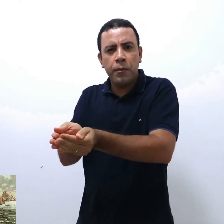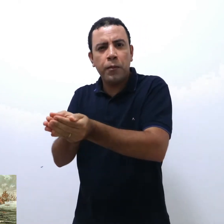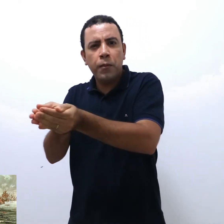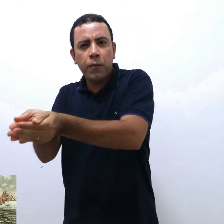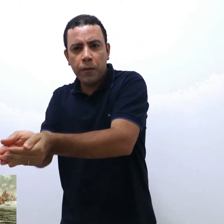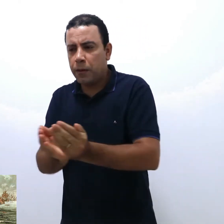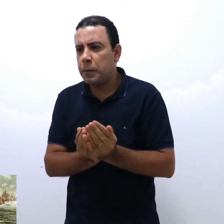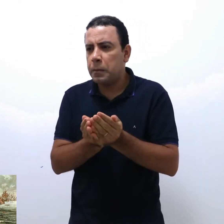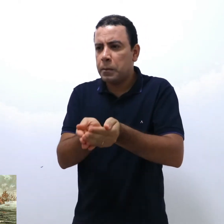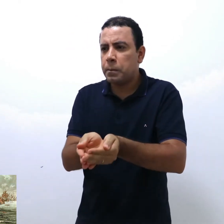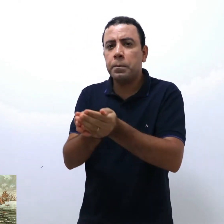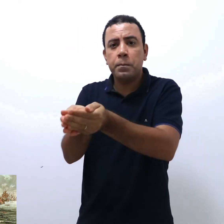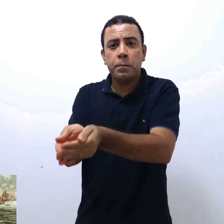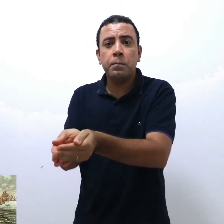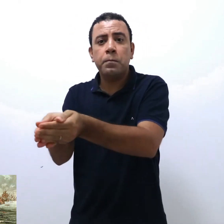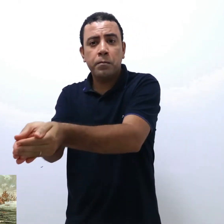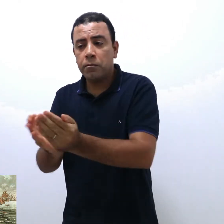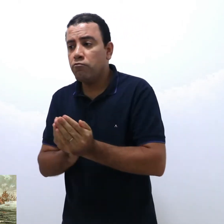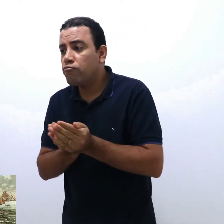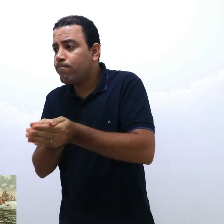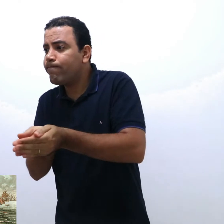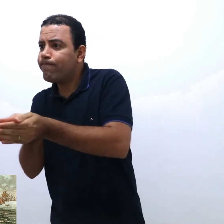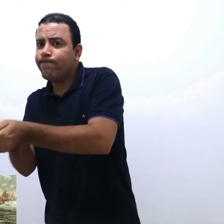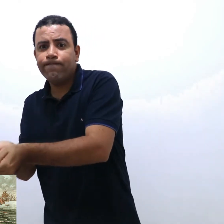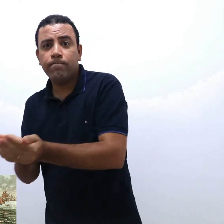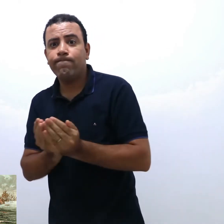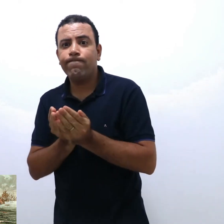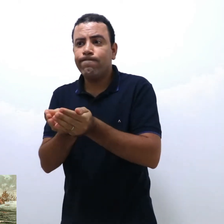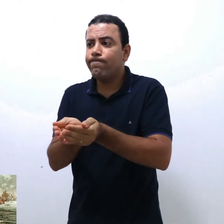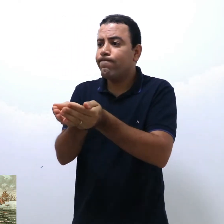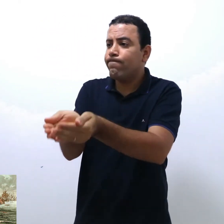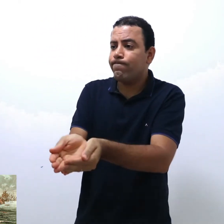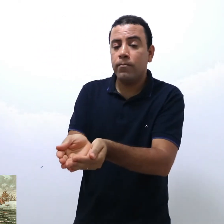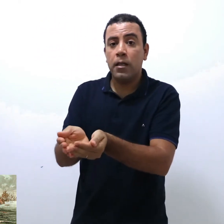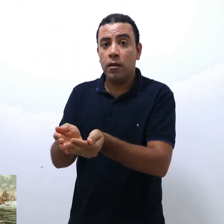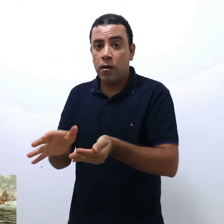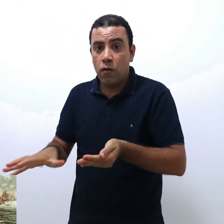estavam afluindo através da navegação. Era a época das grandes